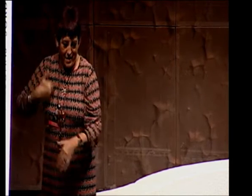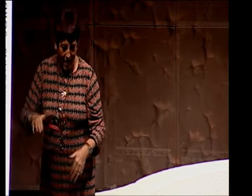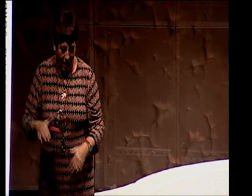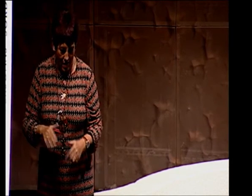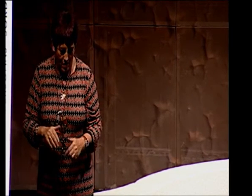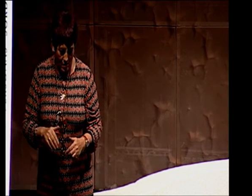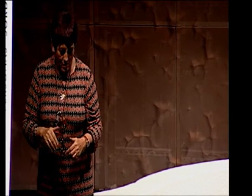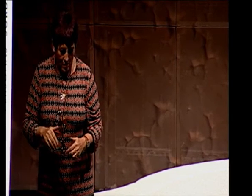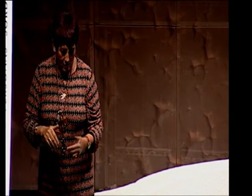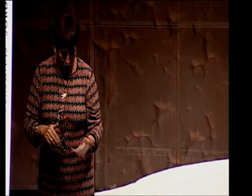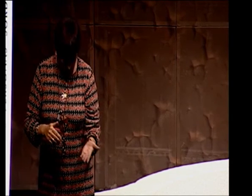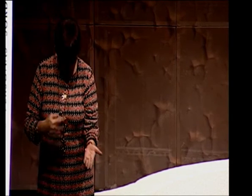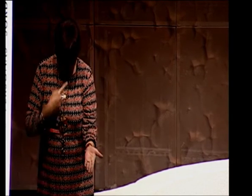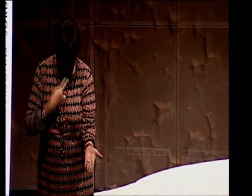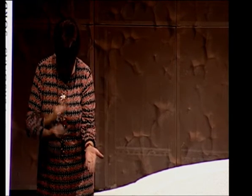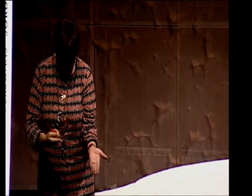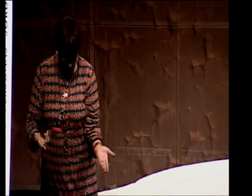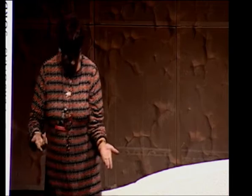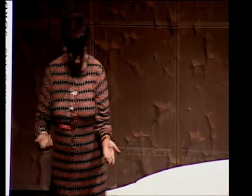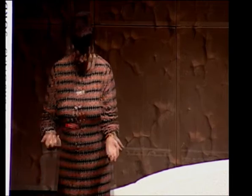car ya estamos